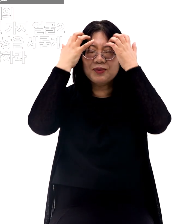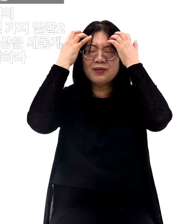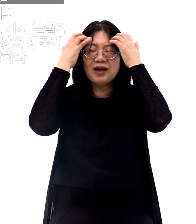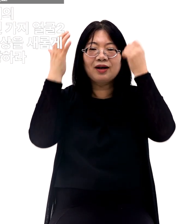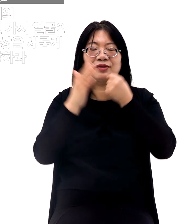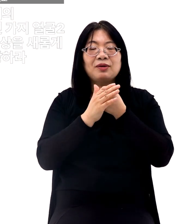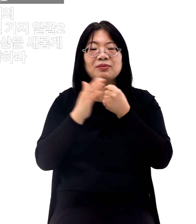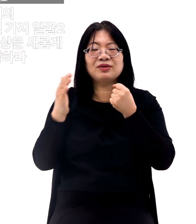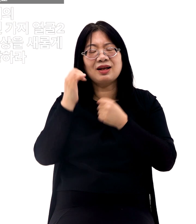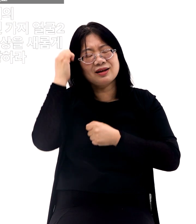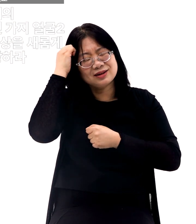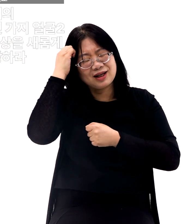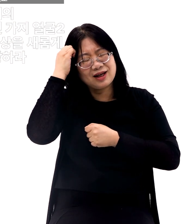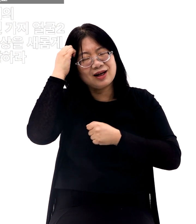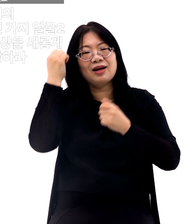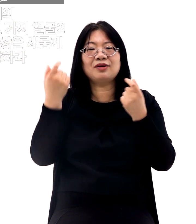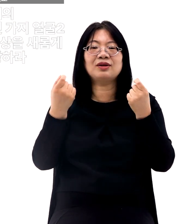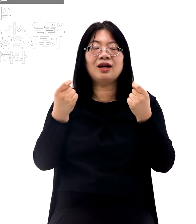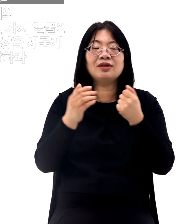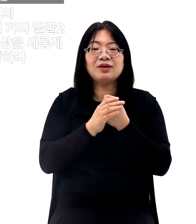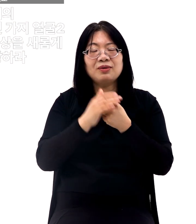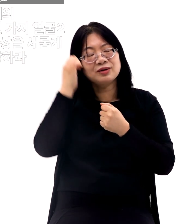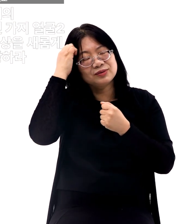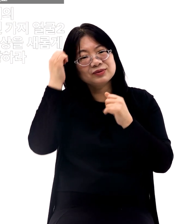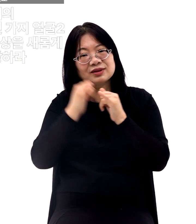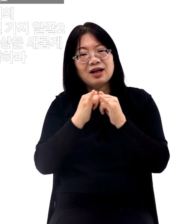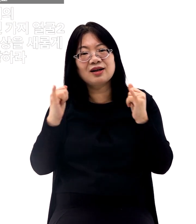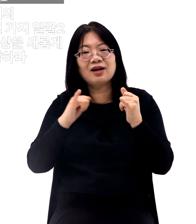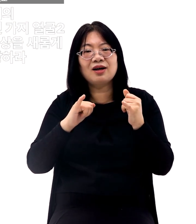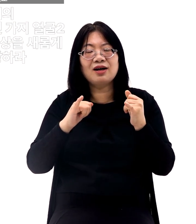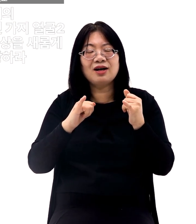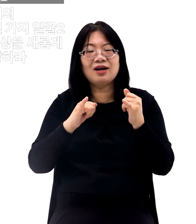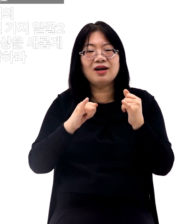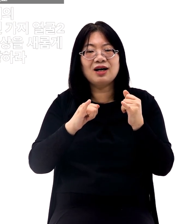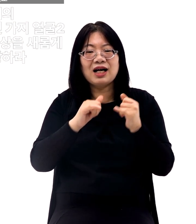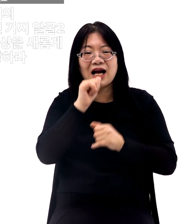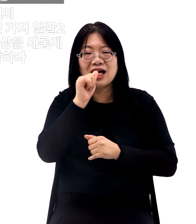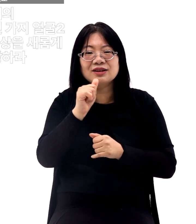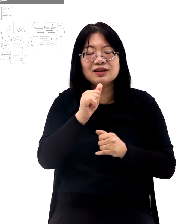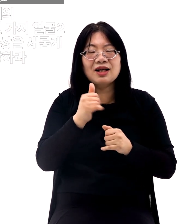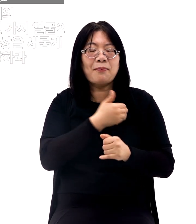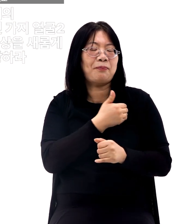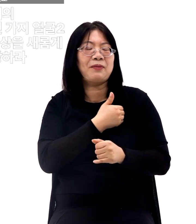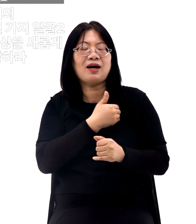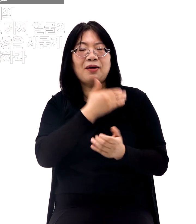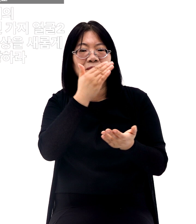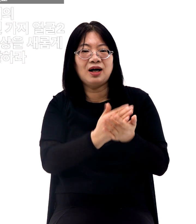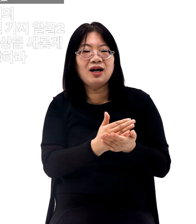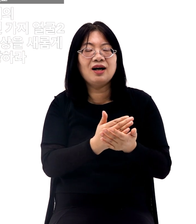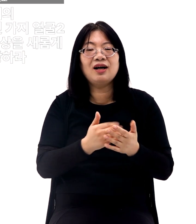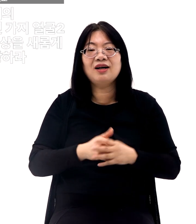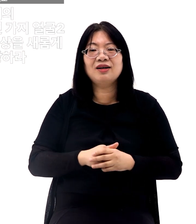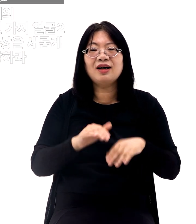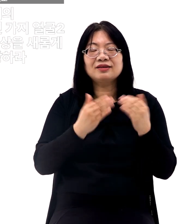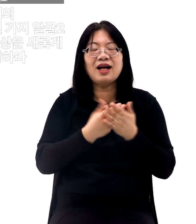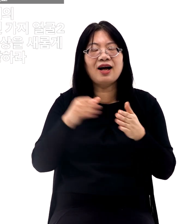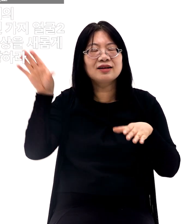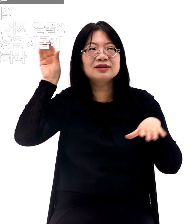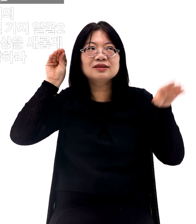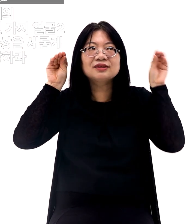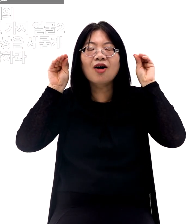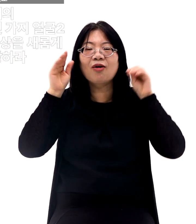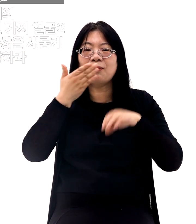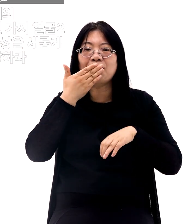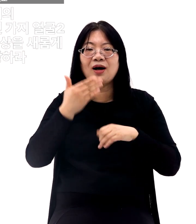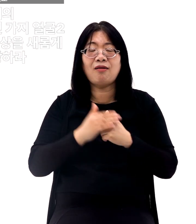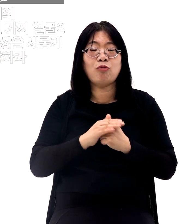고단했으면 자겠어요. 그러니까 주무시는 사람 절대 깨우지 마세요. 다 듣습니다. 다